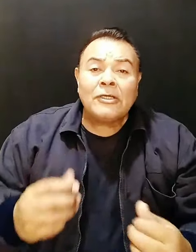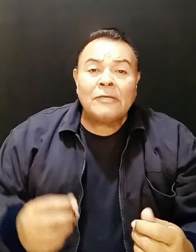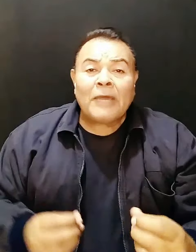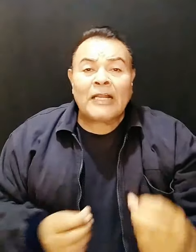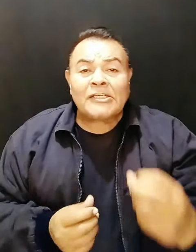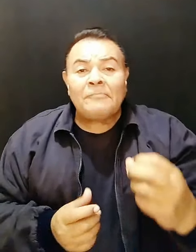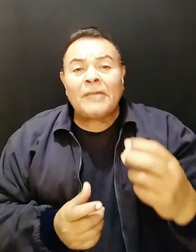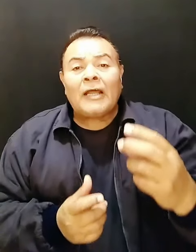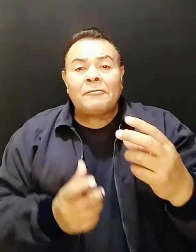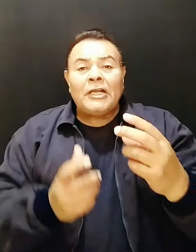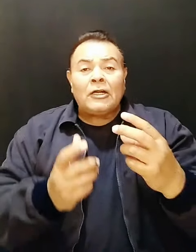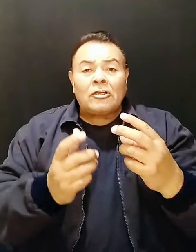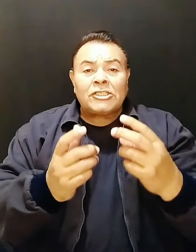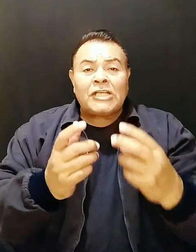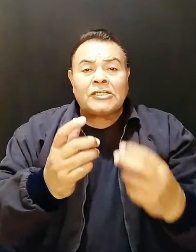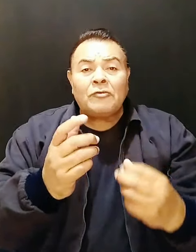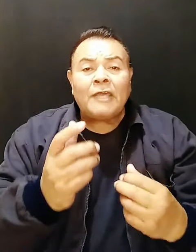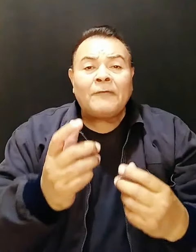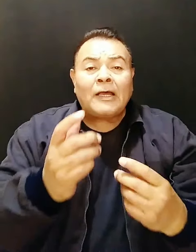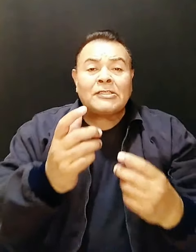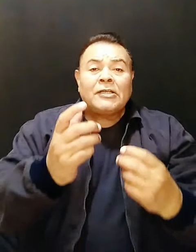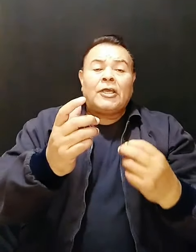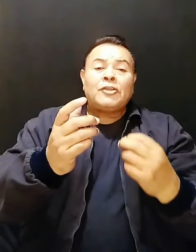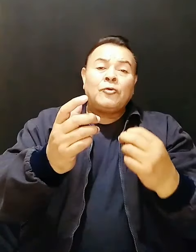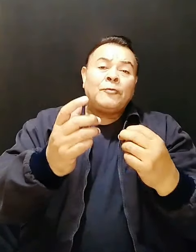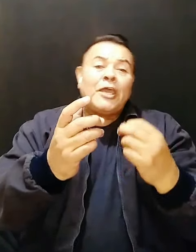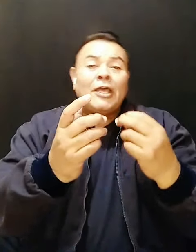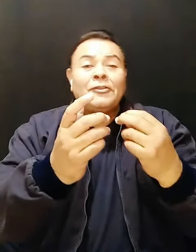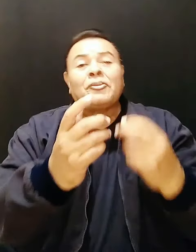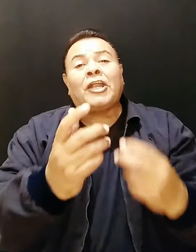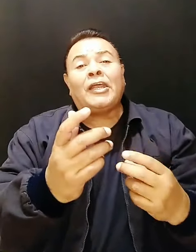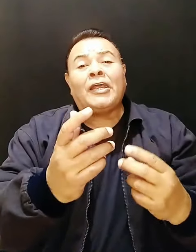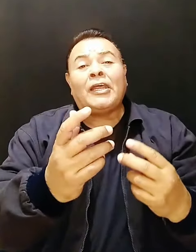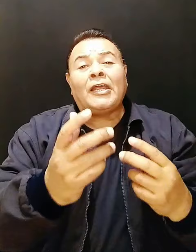para sembrar mil rosas nuevas en tu vientre.